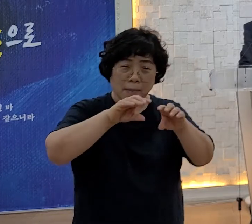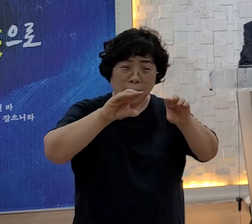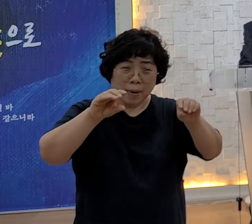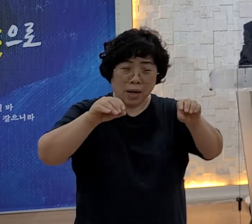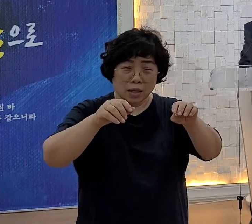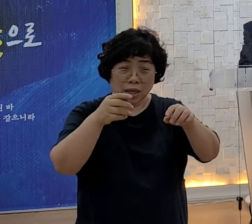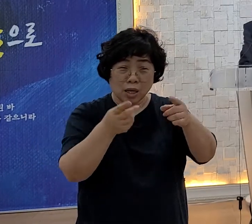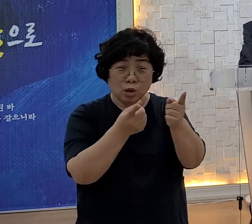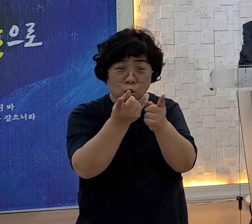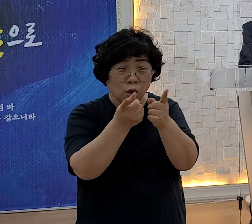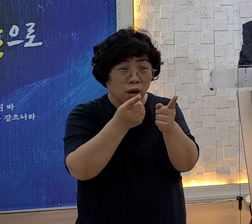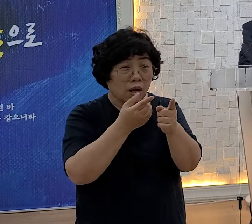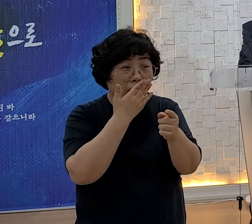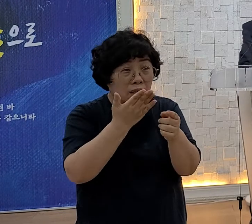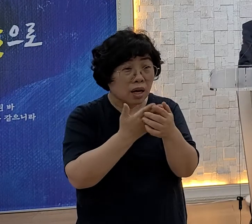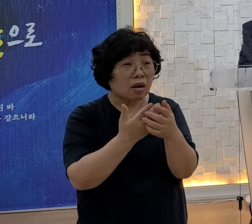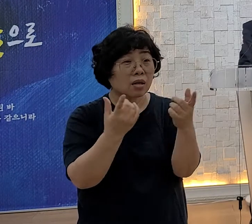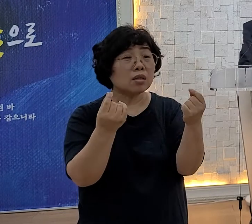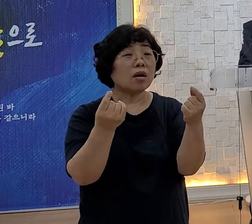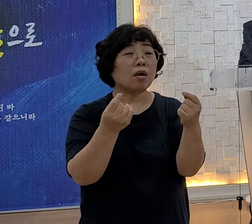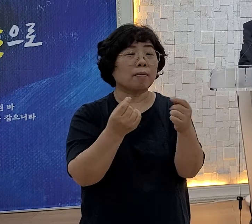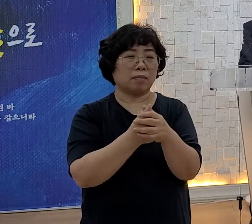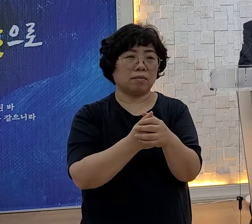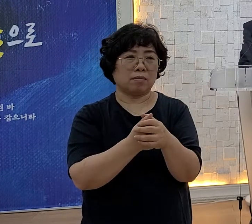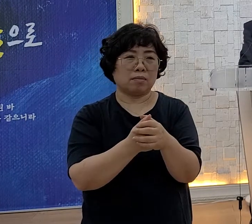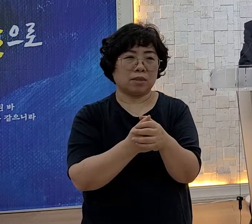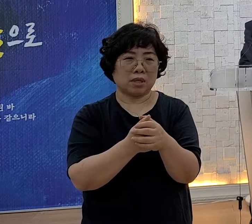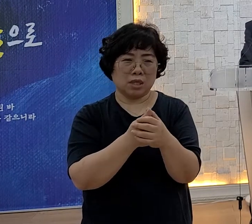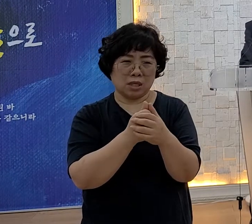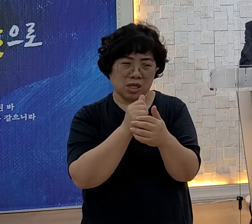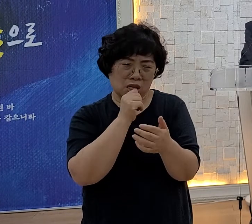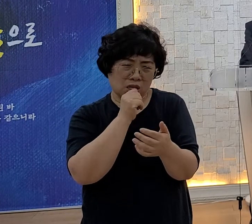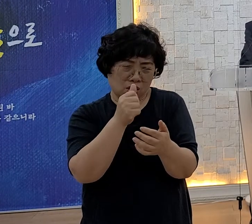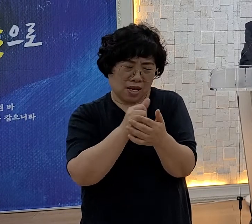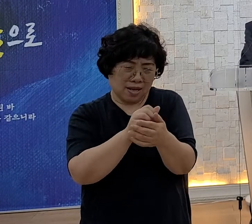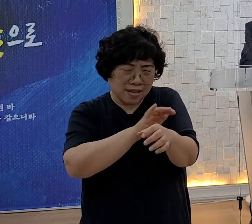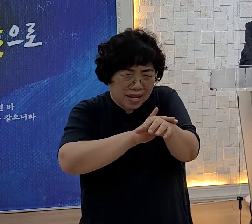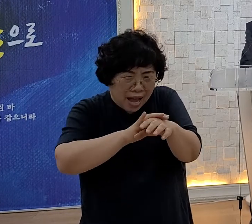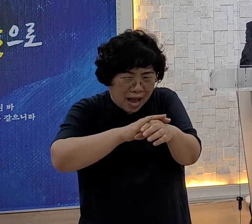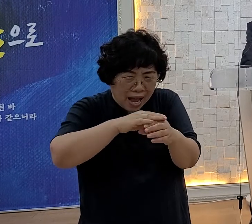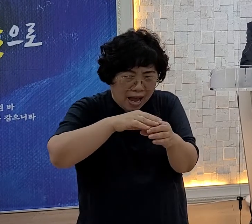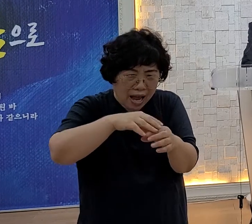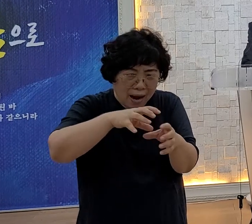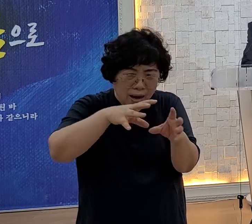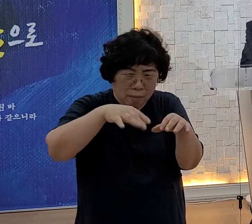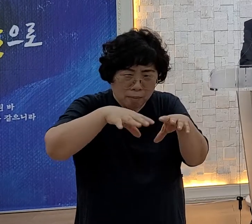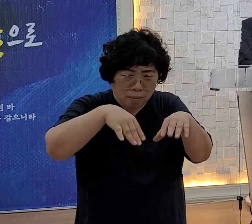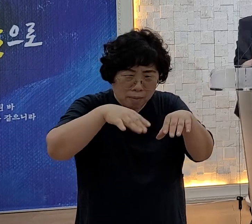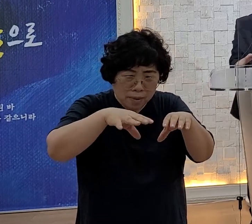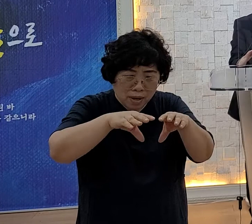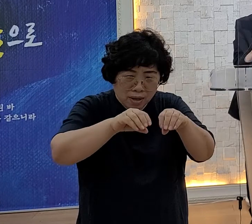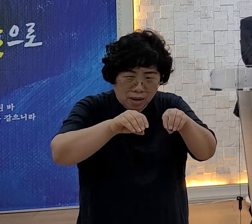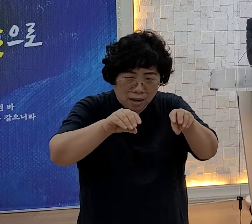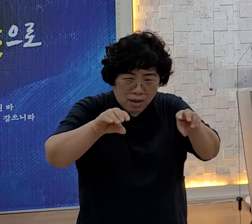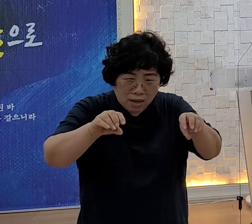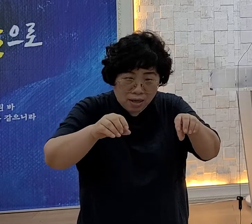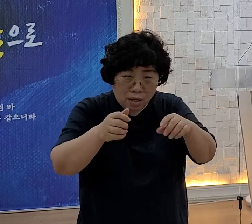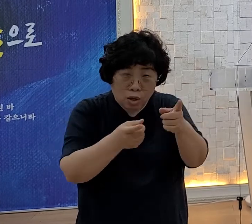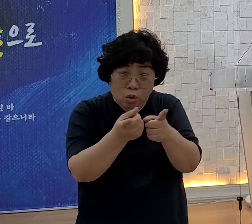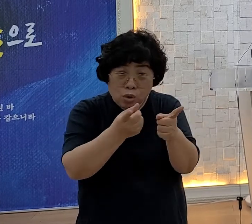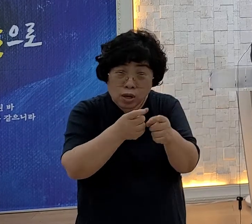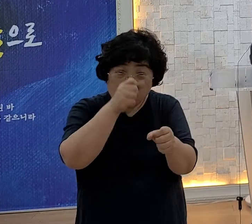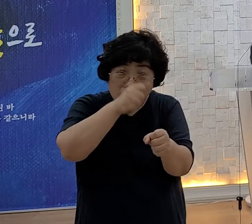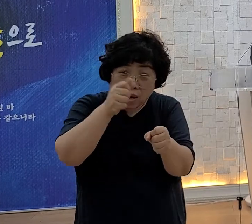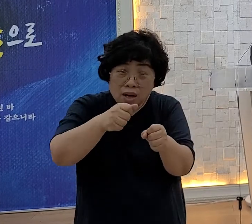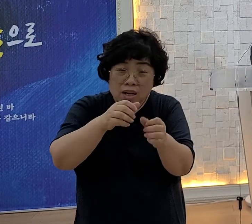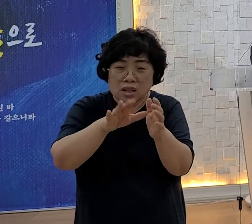쇠를 연단하는데, 그럼 거기서 뭐가 나옵니까? 쇠를 참 녹여가지고 막 하면 거기에서